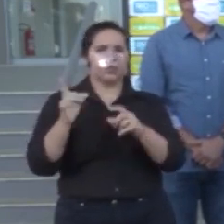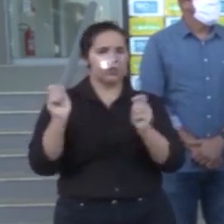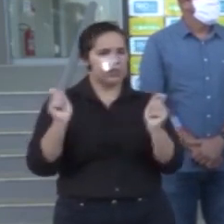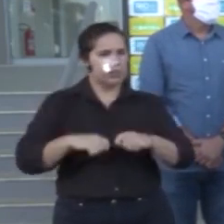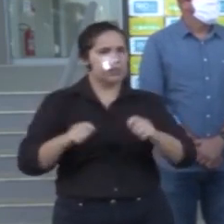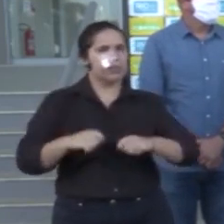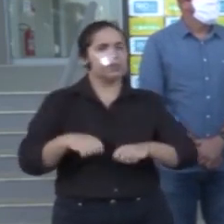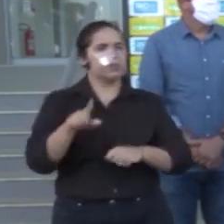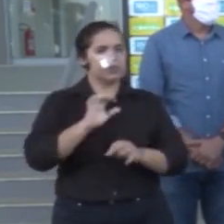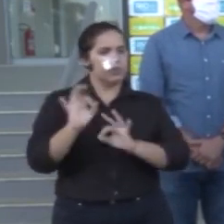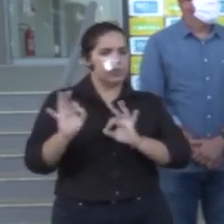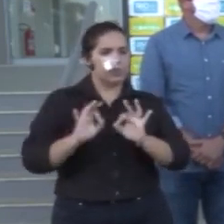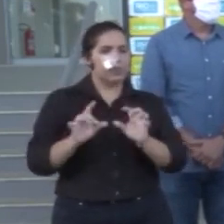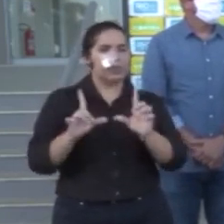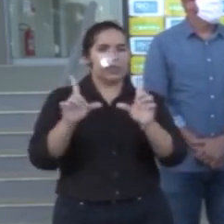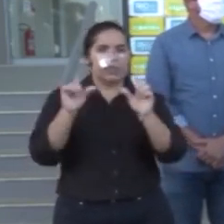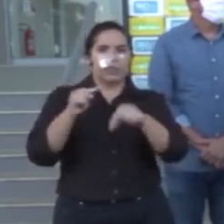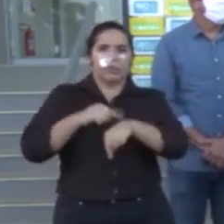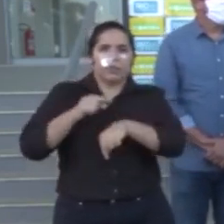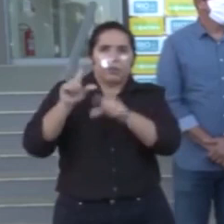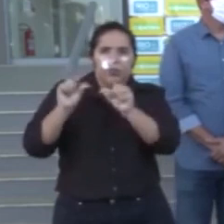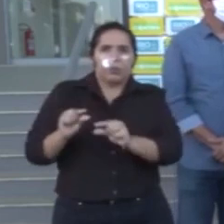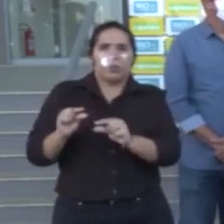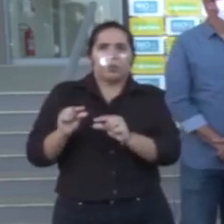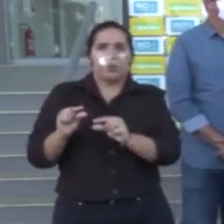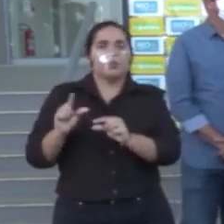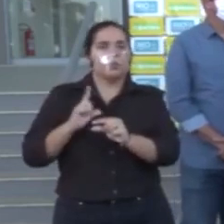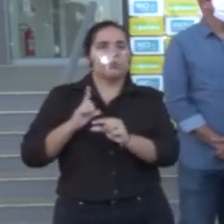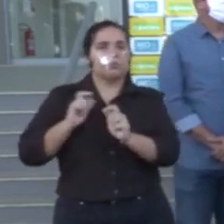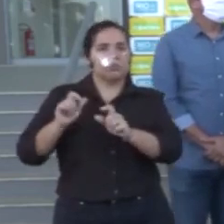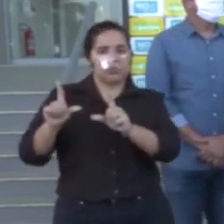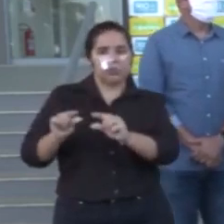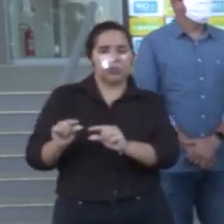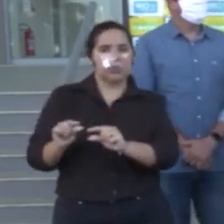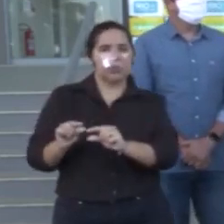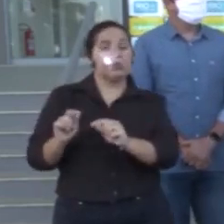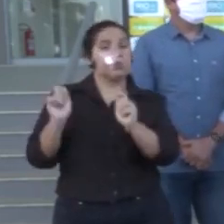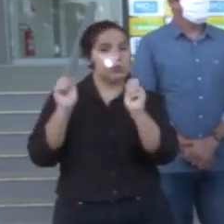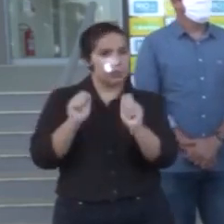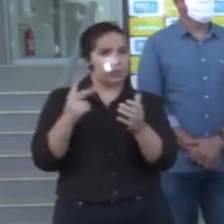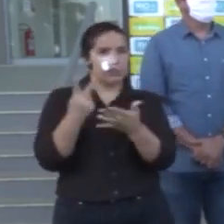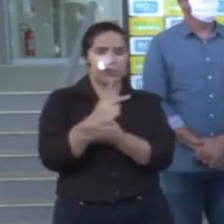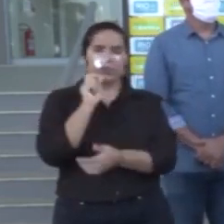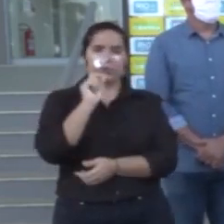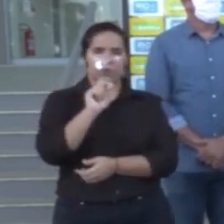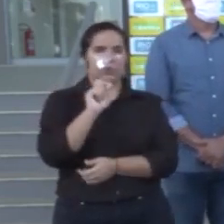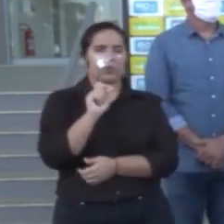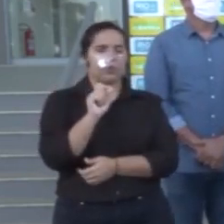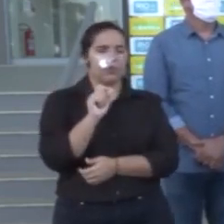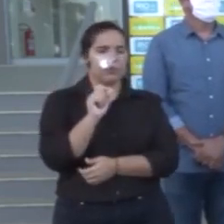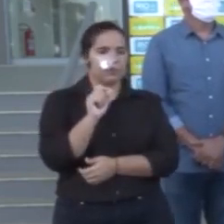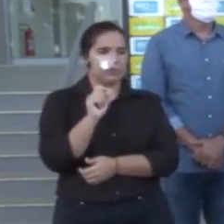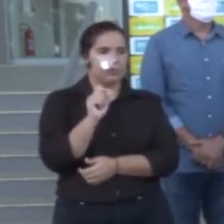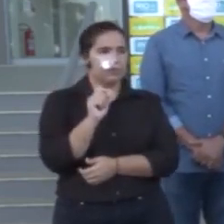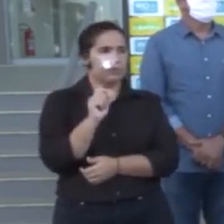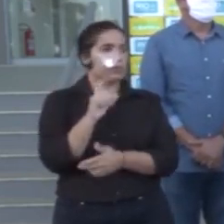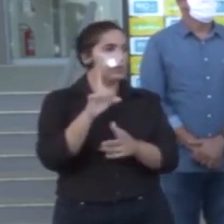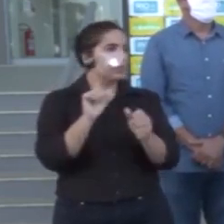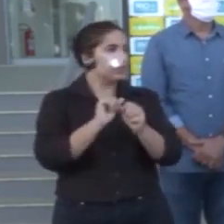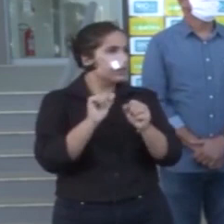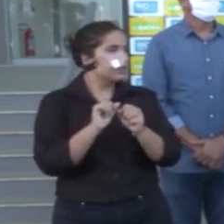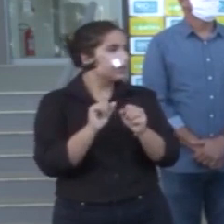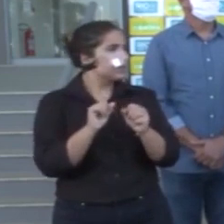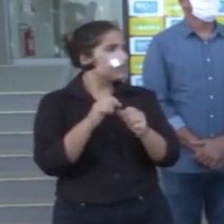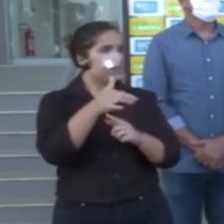a gente faz essa triagem em menos tempo. Nosso pessoal está fazendo menos tempo. O que pode acontecer também, a gente